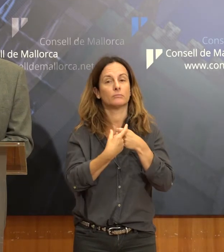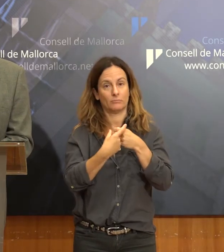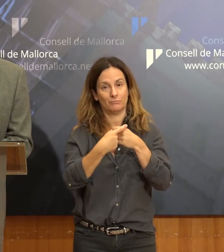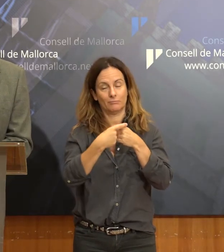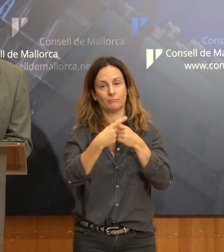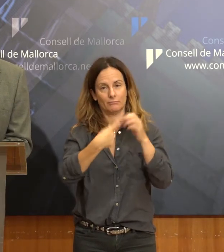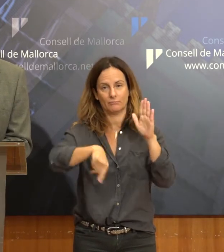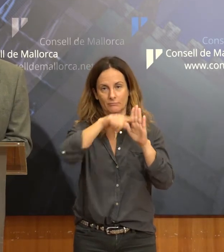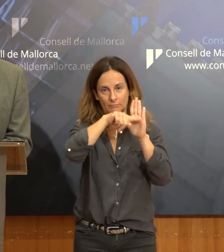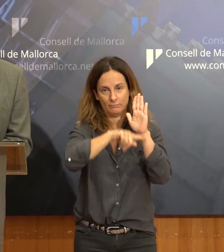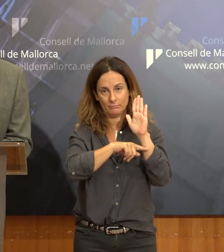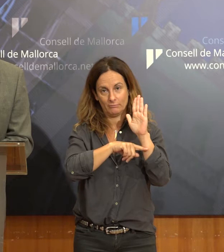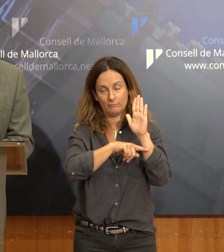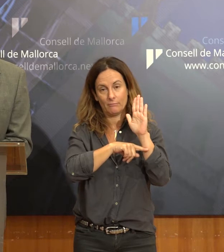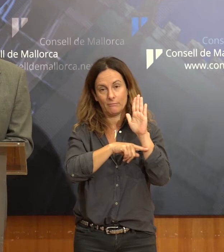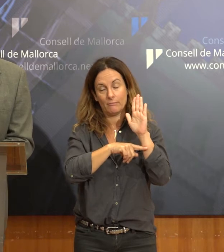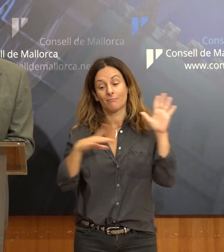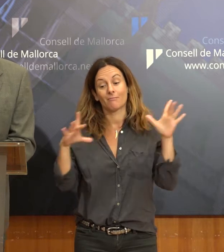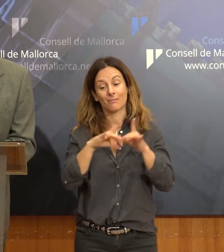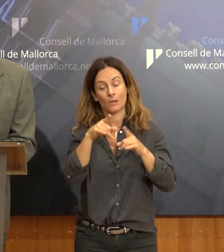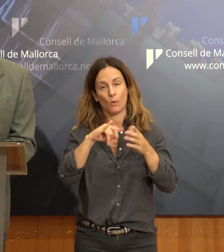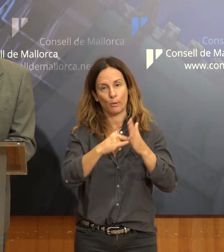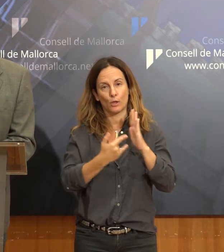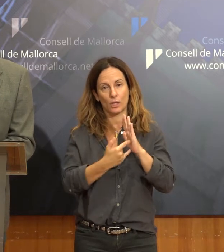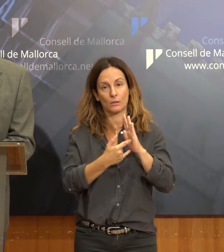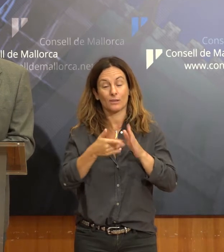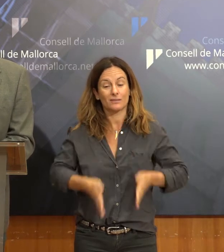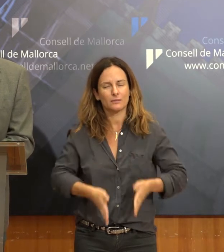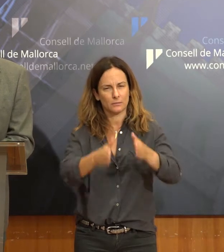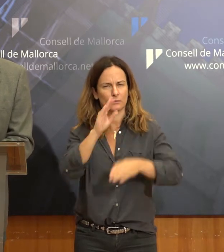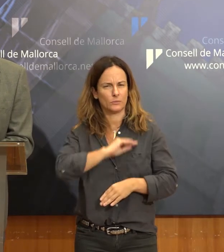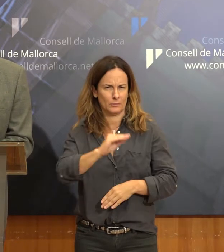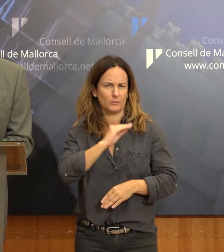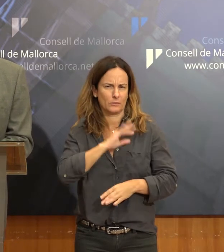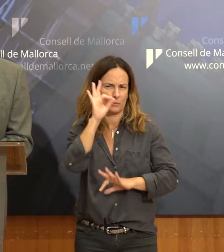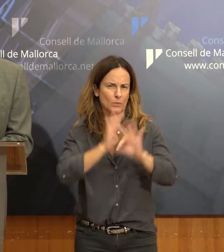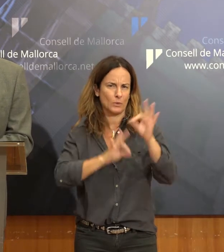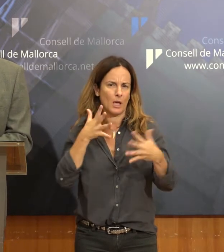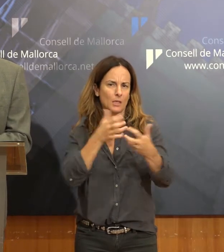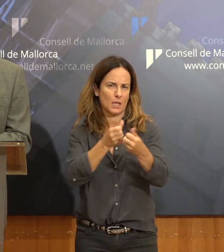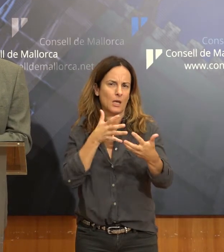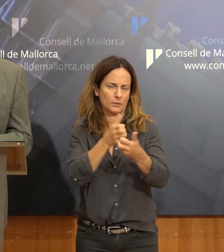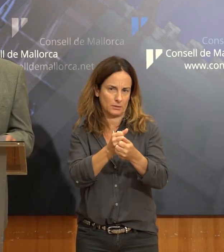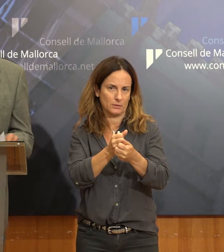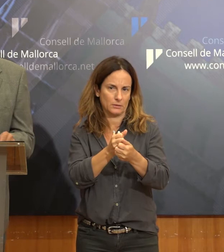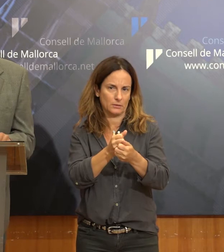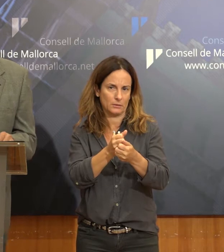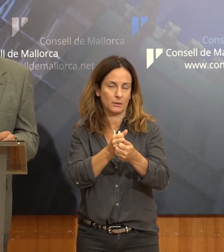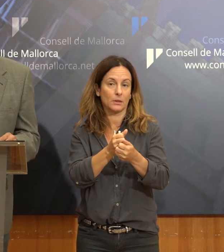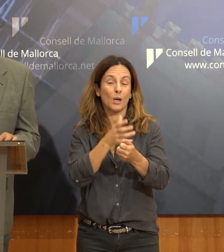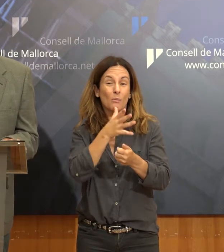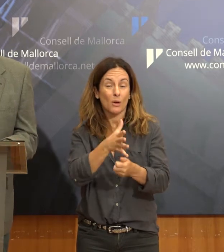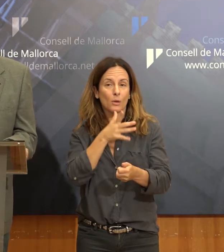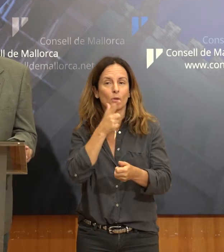via que té un alt índex de sinistralitat, és a dir, per gran nombre de vehicles que hi passen i sobretot per